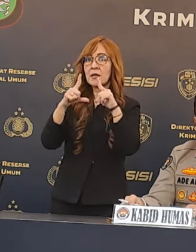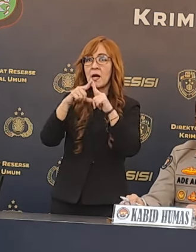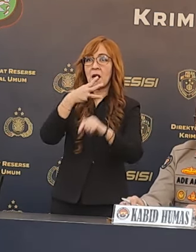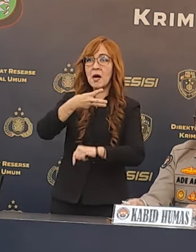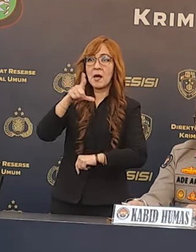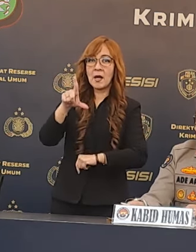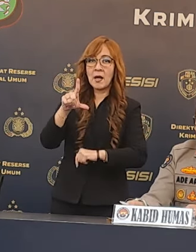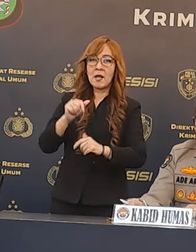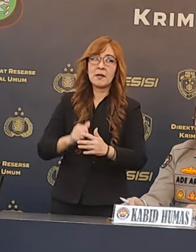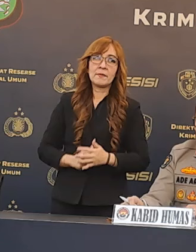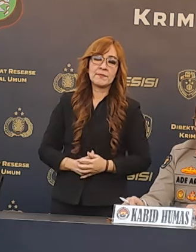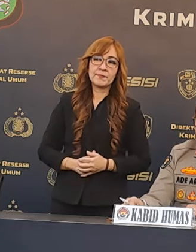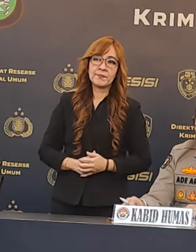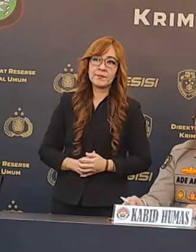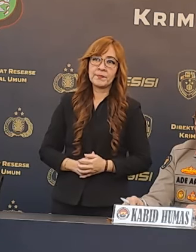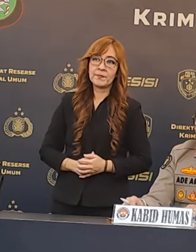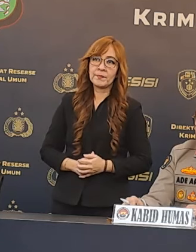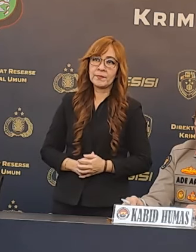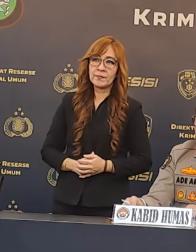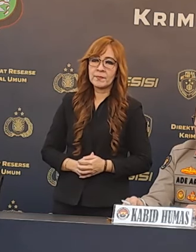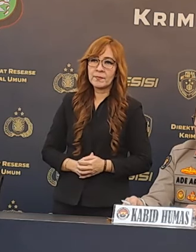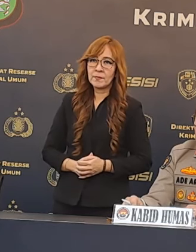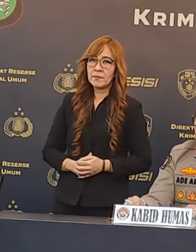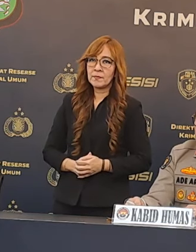PhD. Kemudian